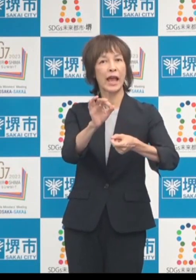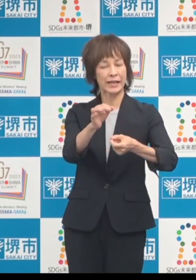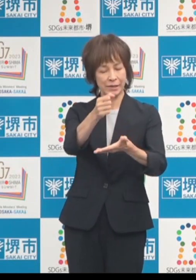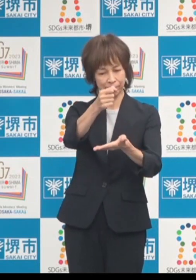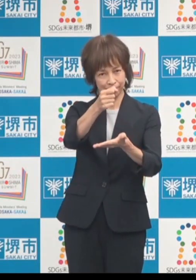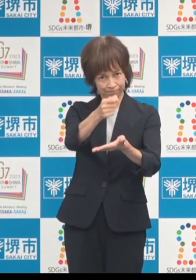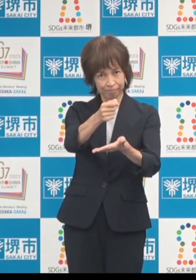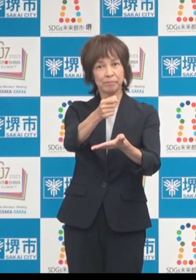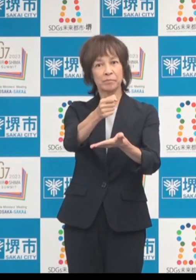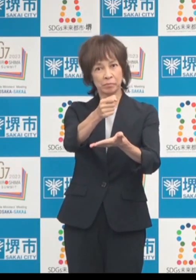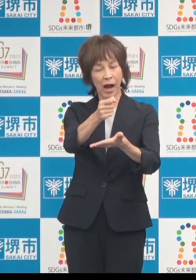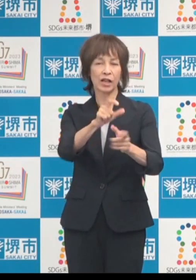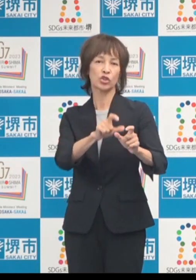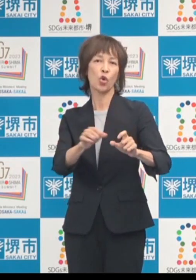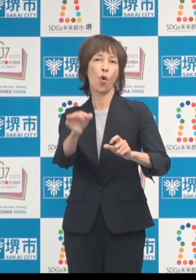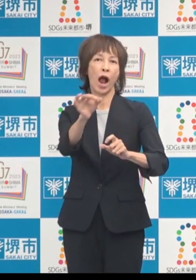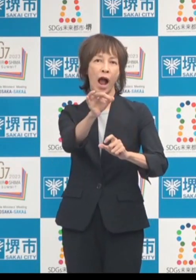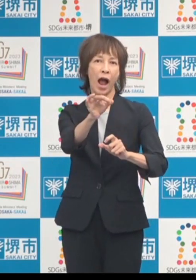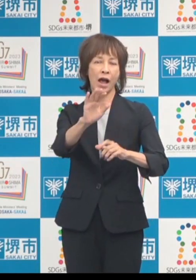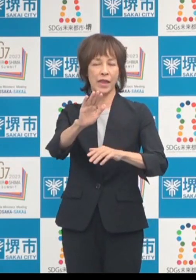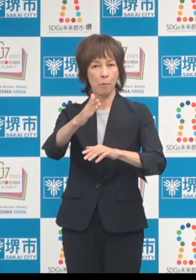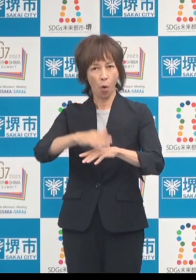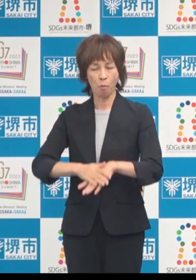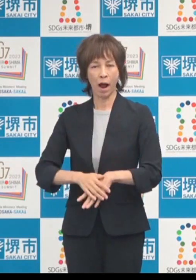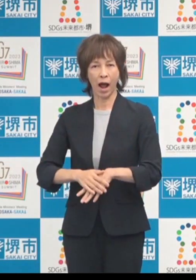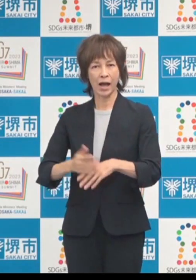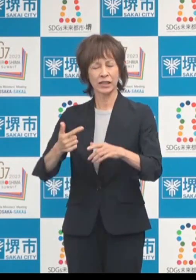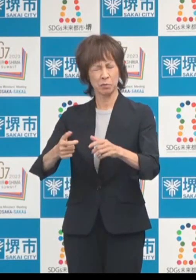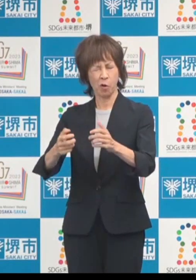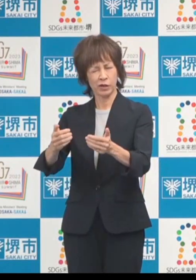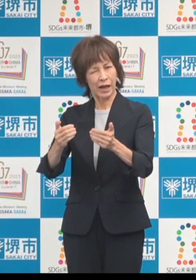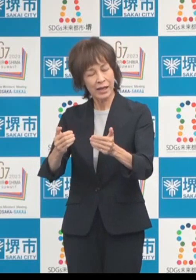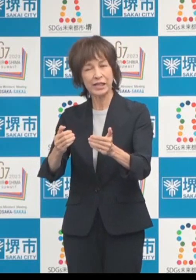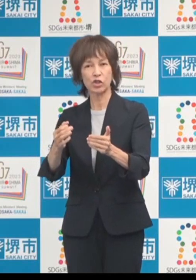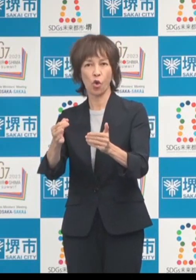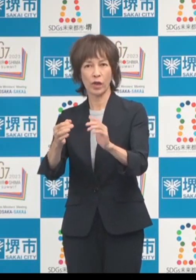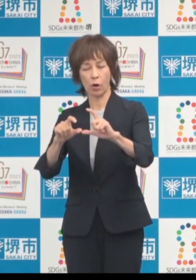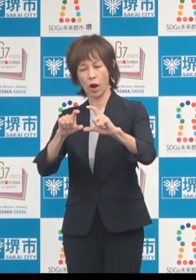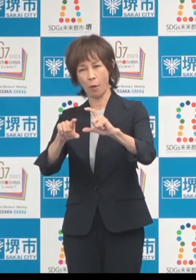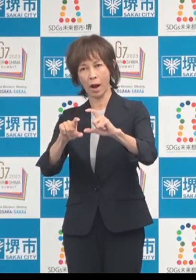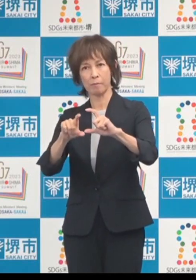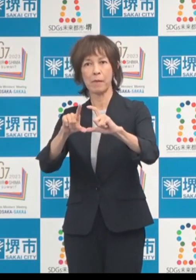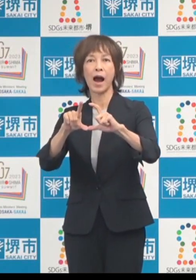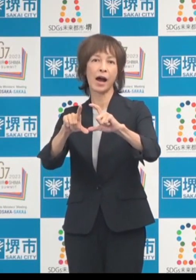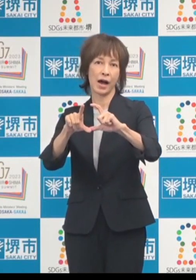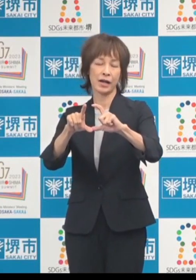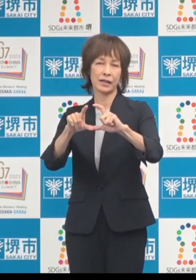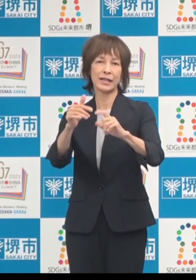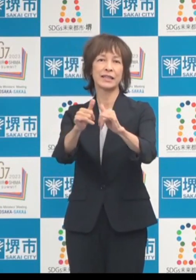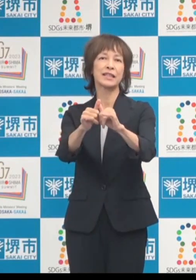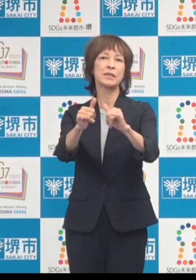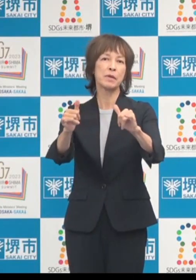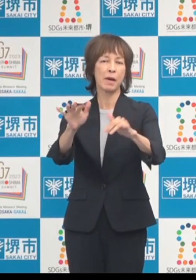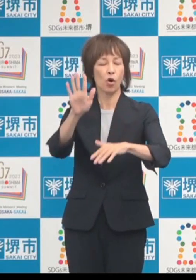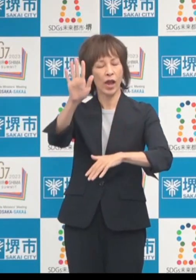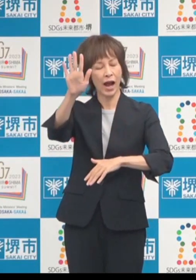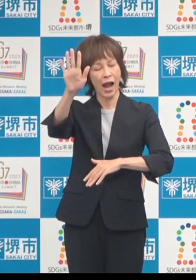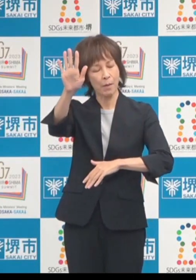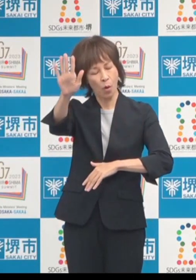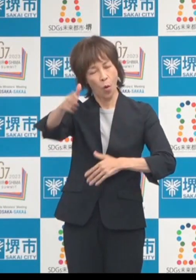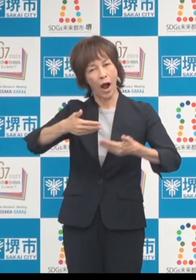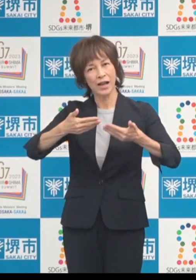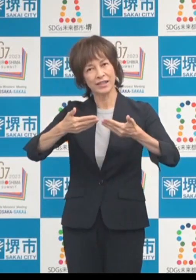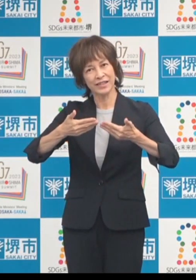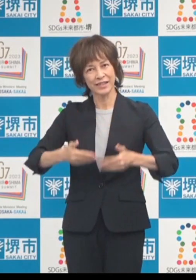加しておりますが、経常収支比率は高い水準にあります。市民の皆様がこれからも社会で安心して暮ら